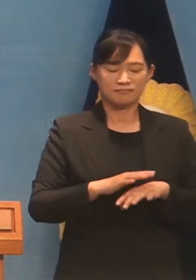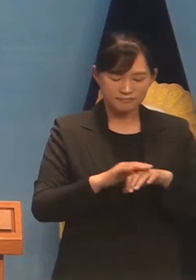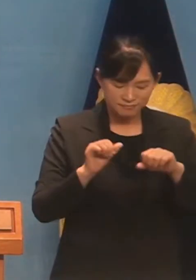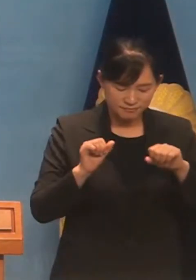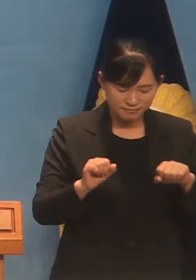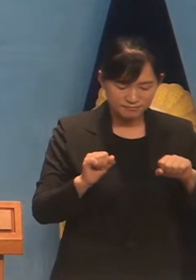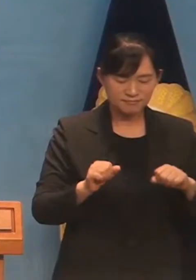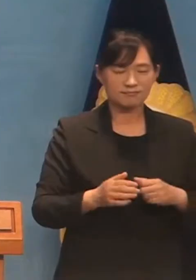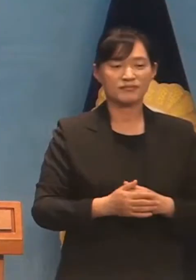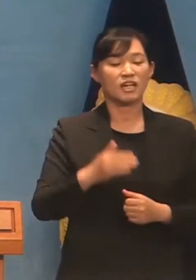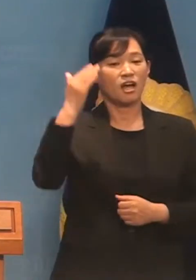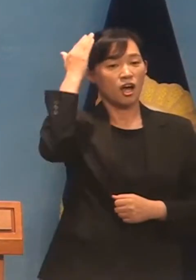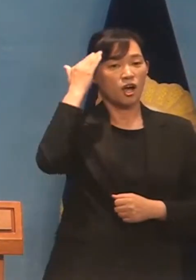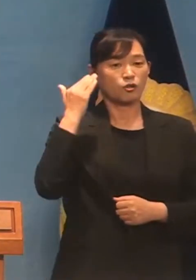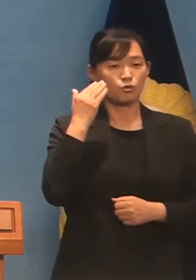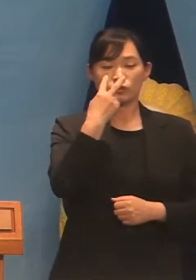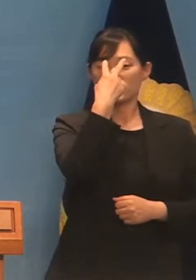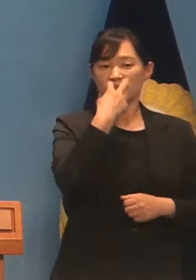안녕하십니까.